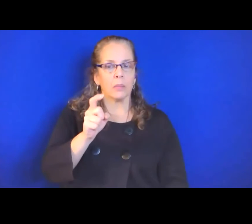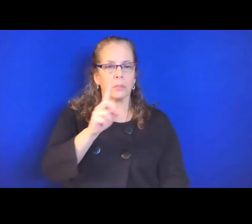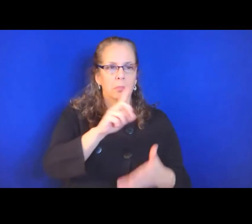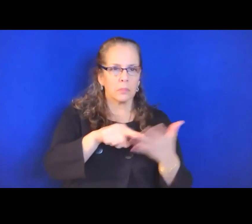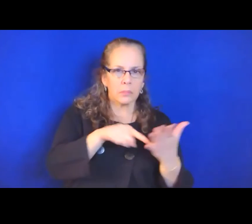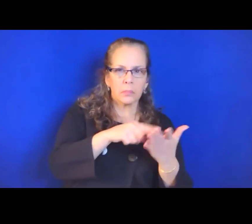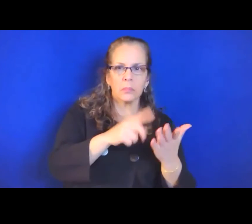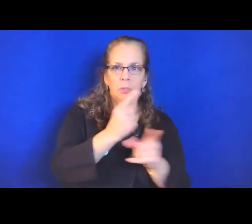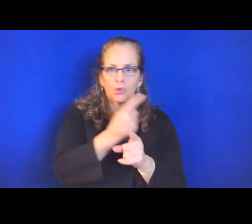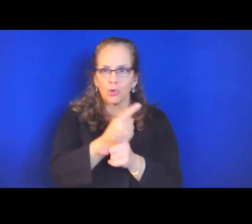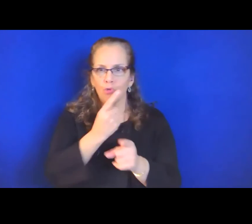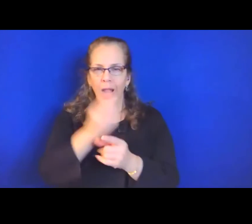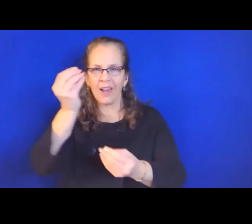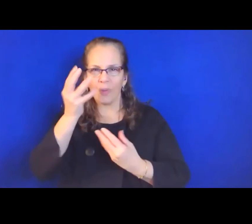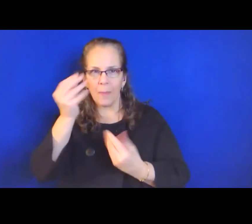息。